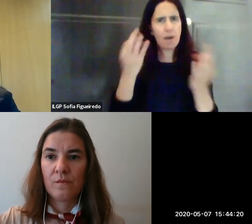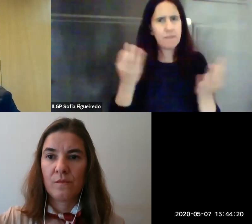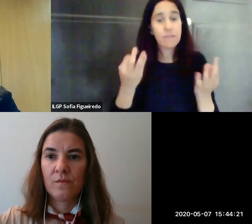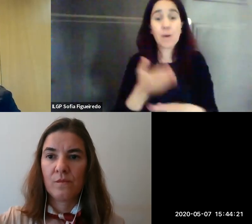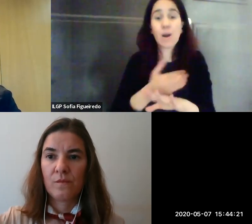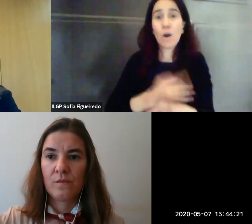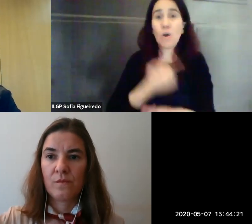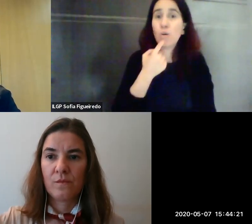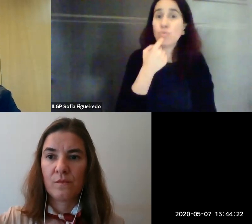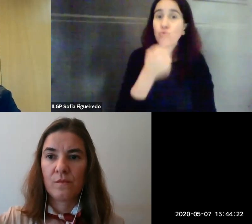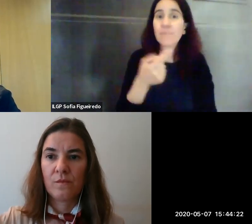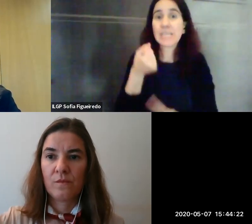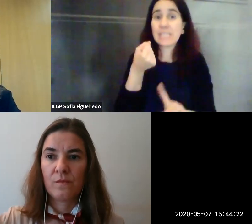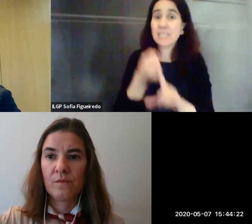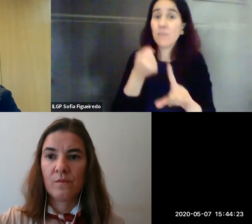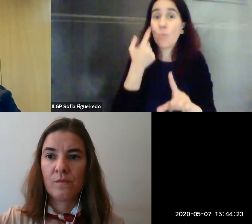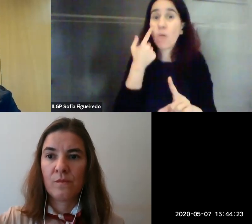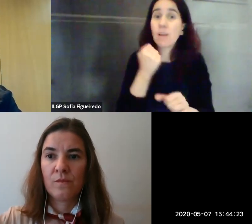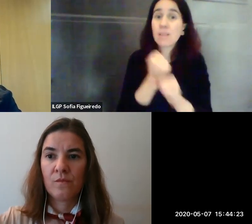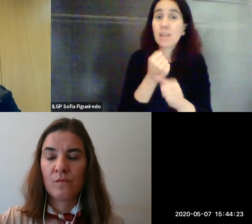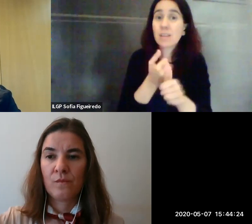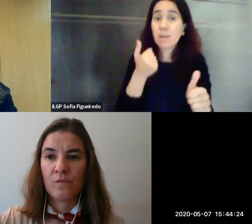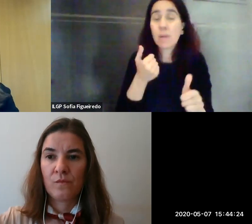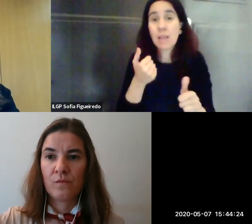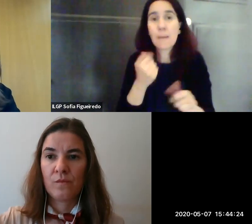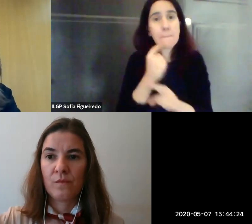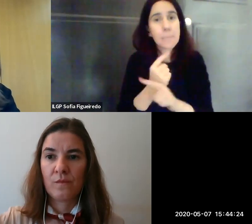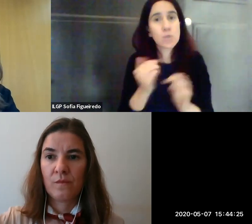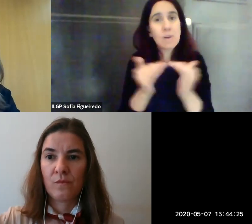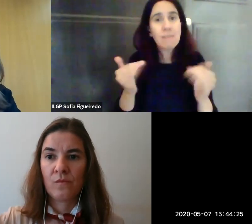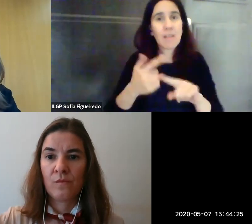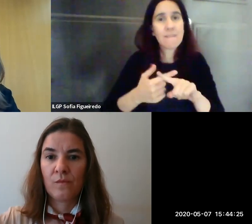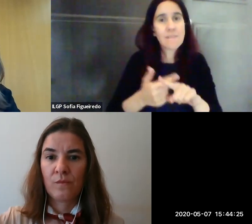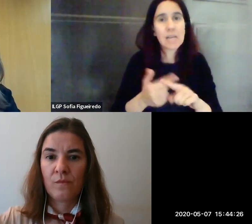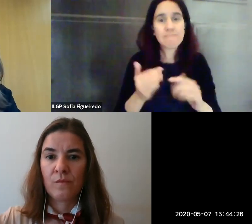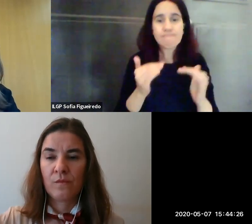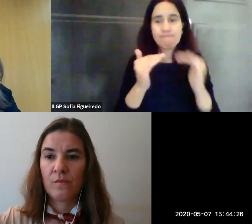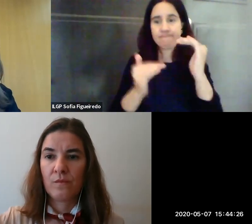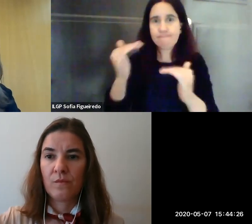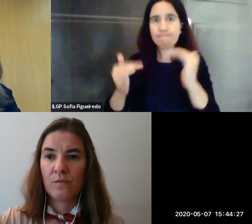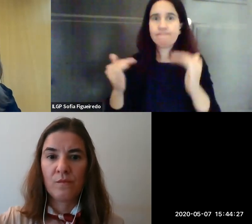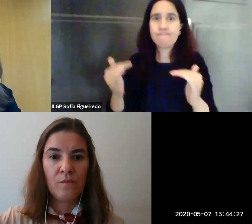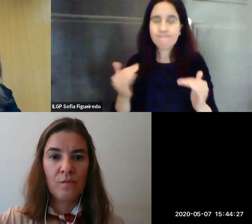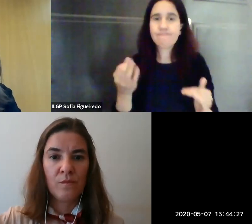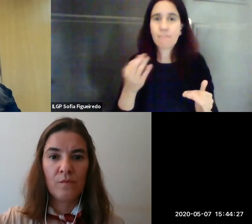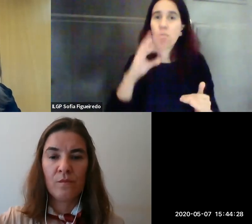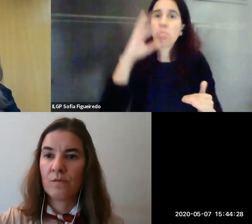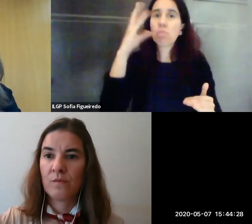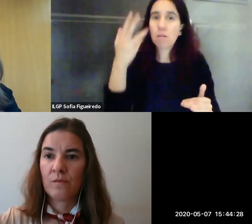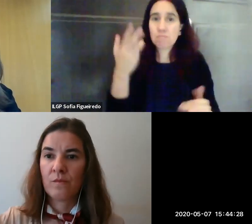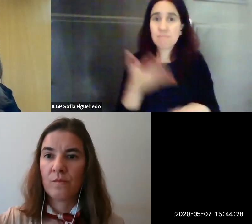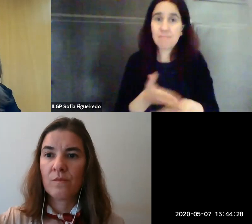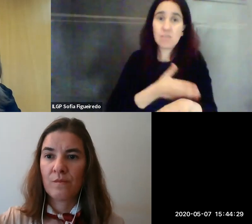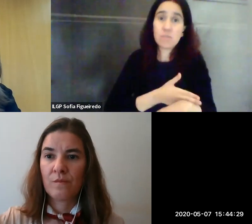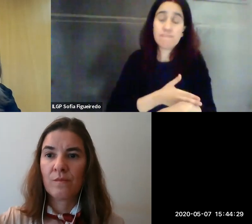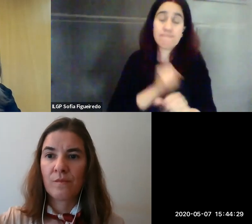disse, é um dos desafios provavelmente do teletrabalho, é manter os mesmos níveis motivacionais que temos quando estávamos a